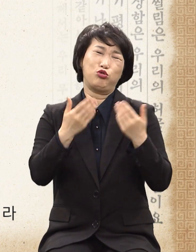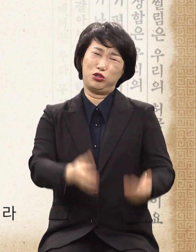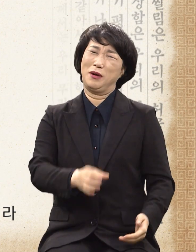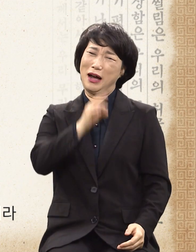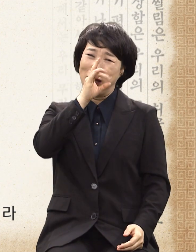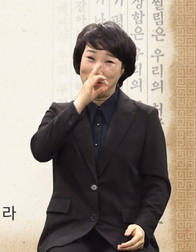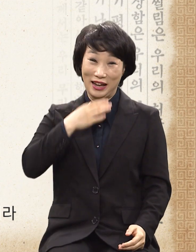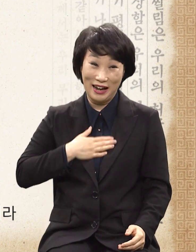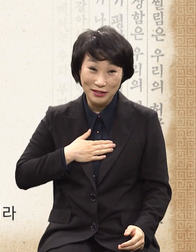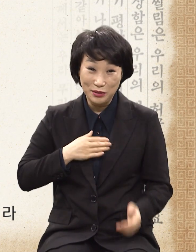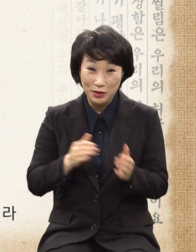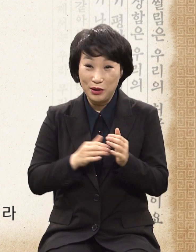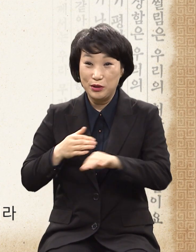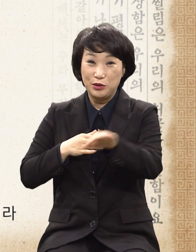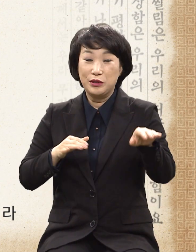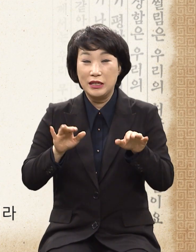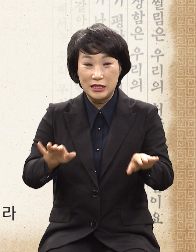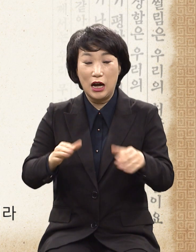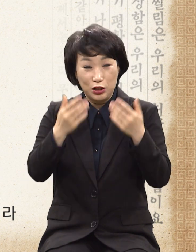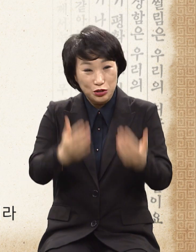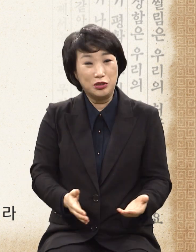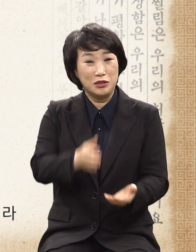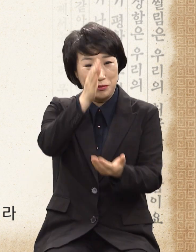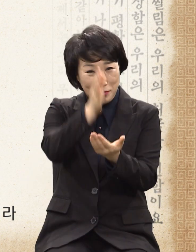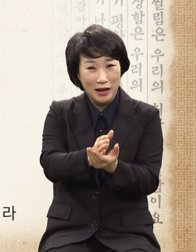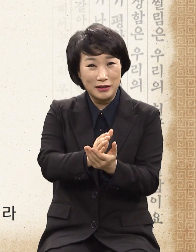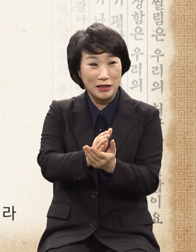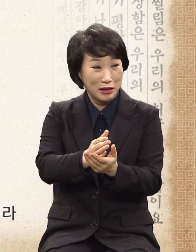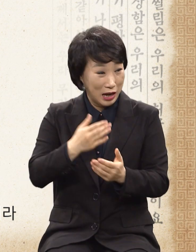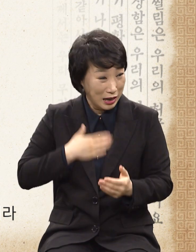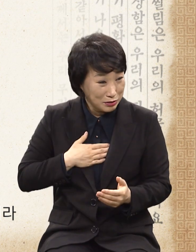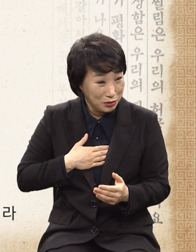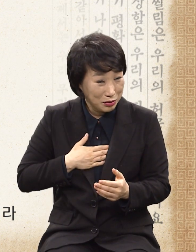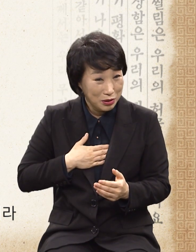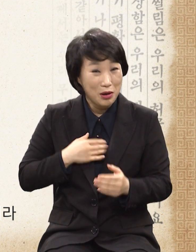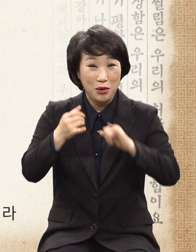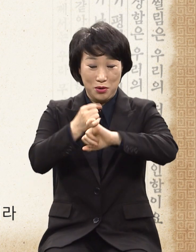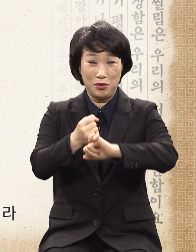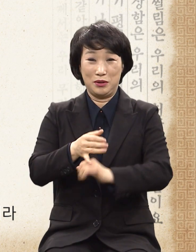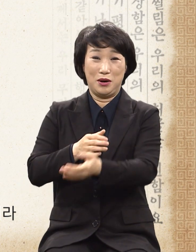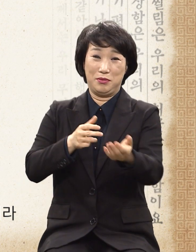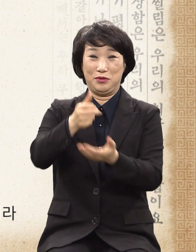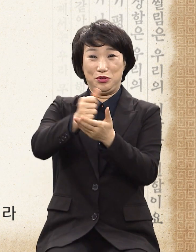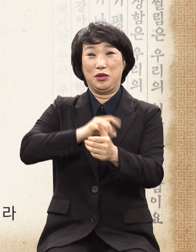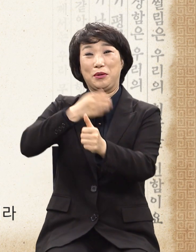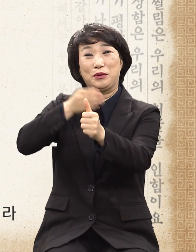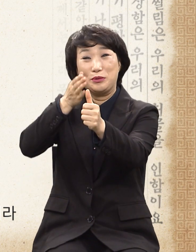안 되며, 우리는 절대 쉬는 자가 되지 말기를 주님의 이름으로 축원합니다.